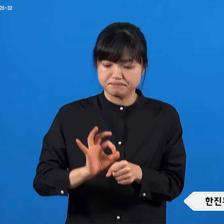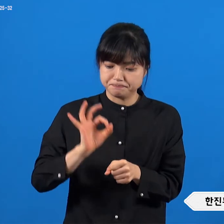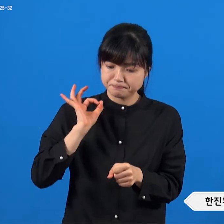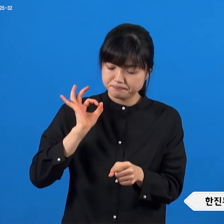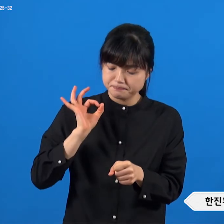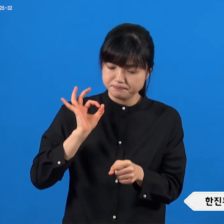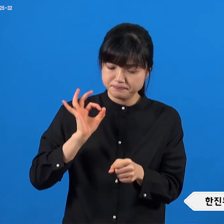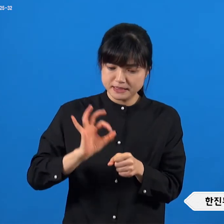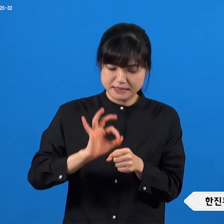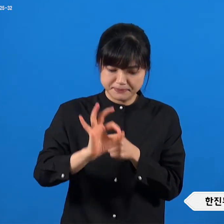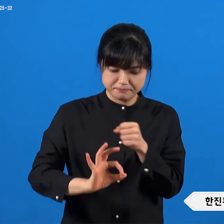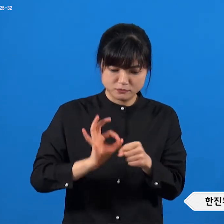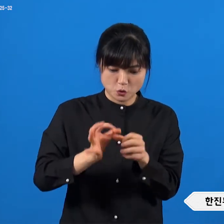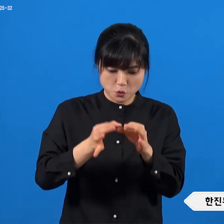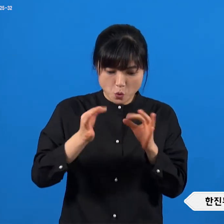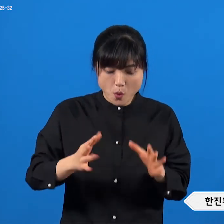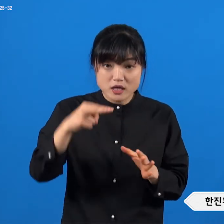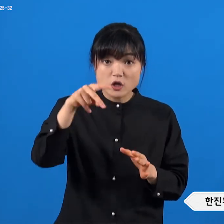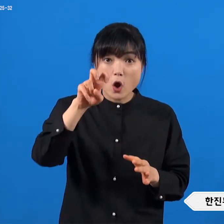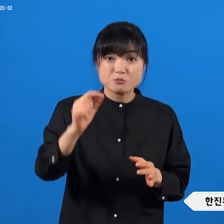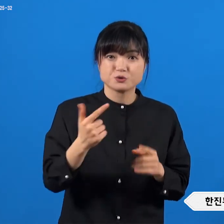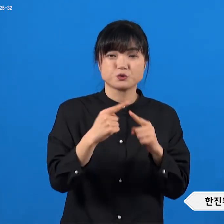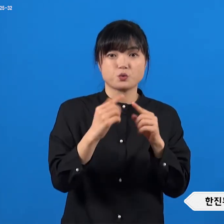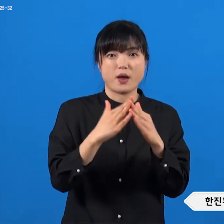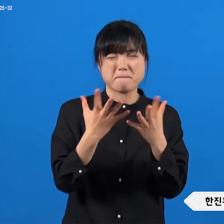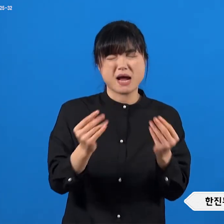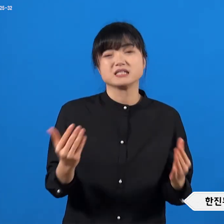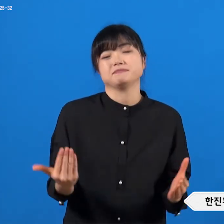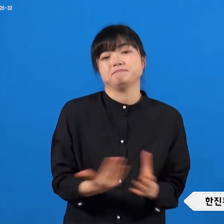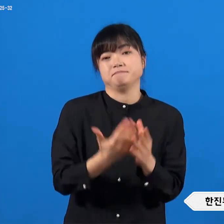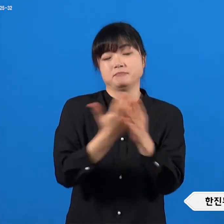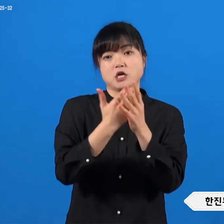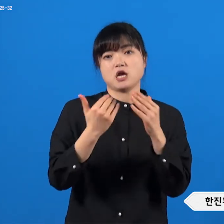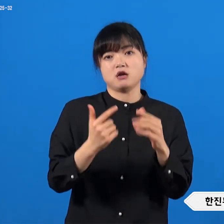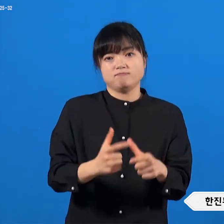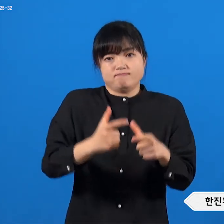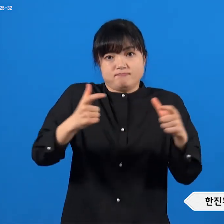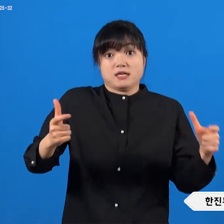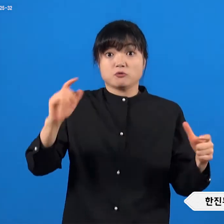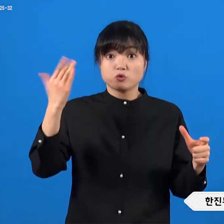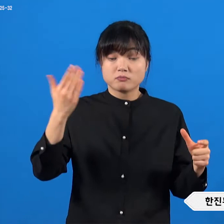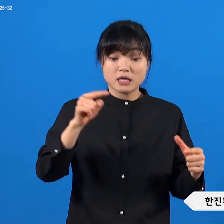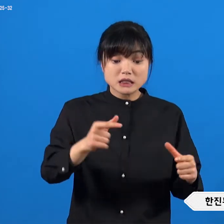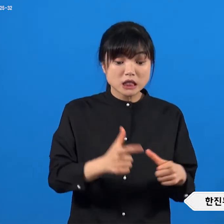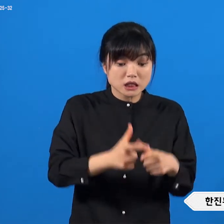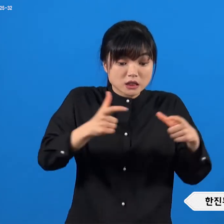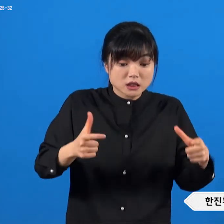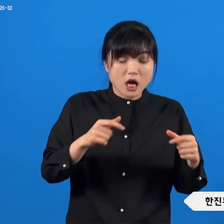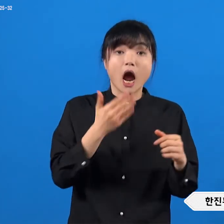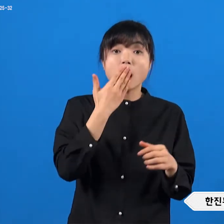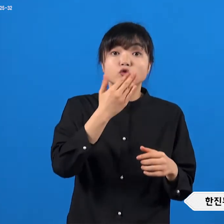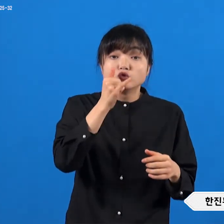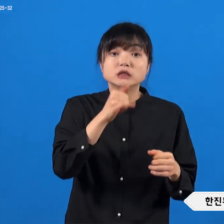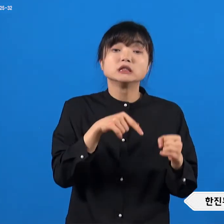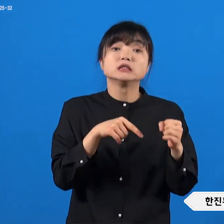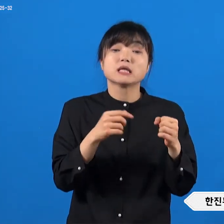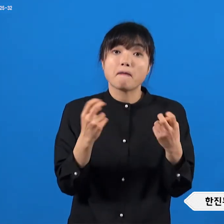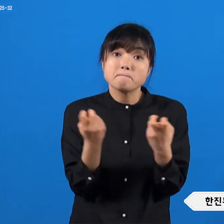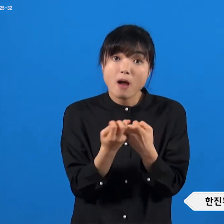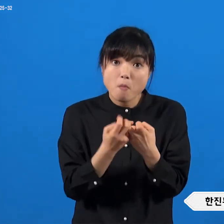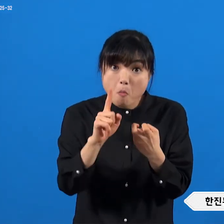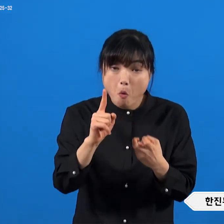지난 10년 동안 우리 서문교회가 많이 커졌습니다. 그런데 이렇게 성장한